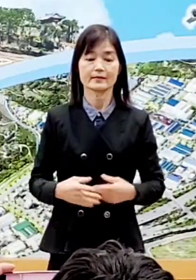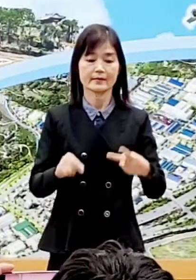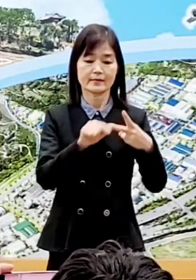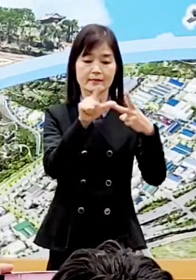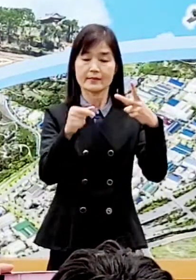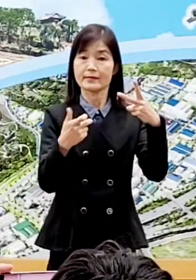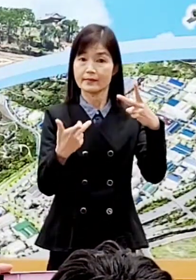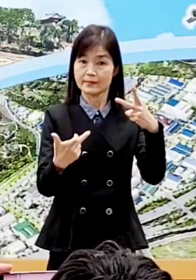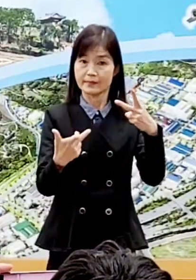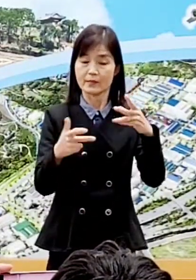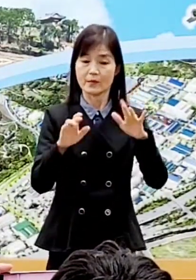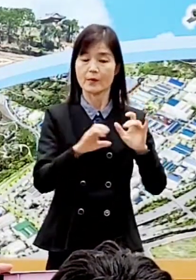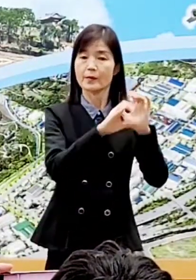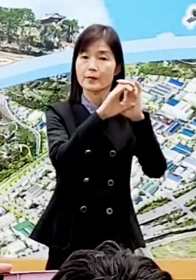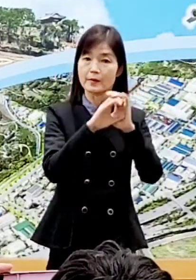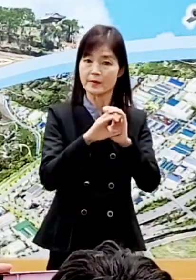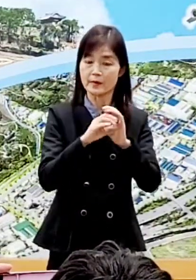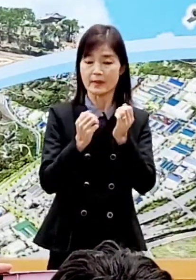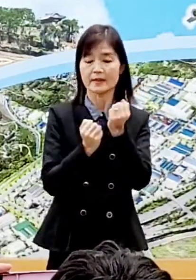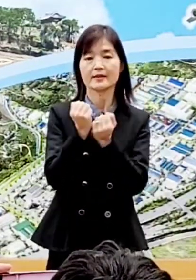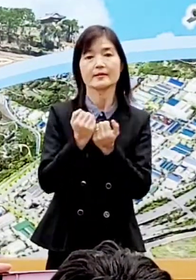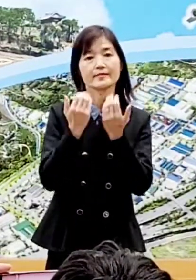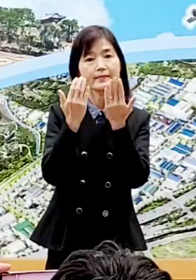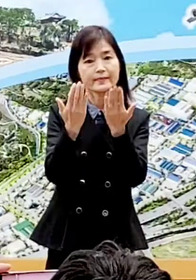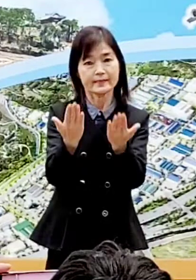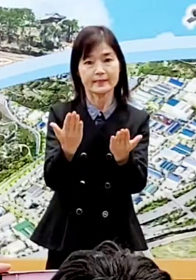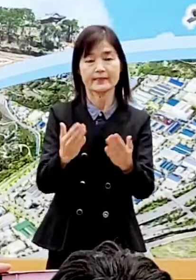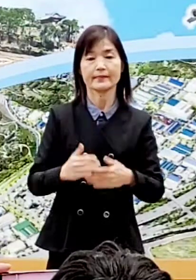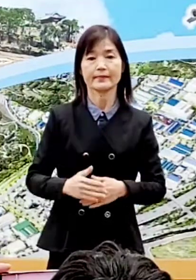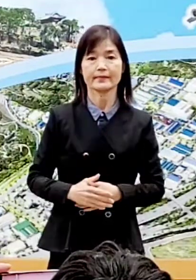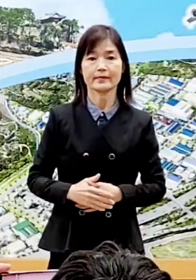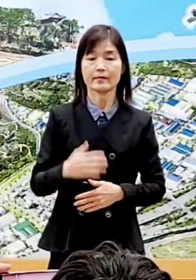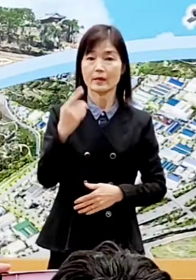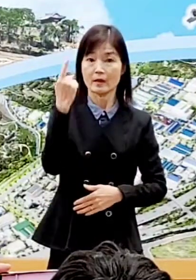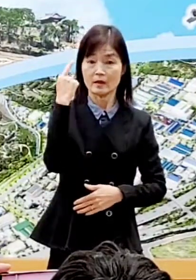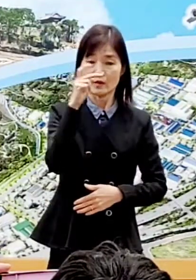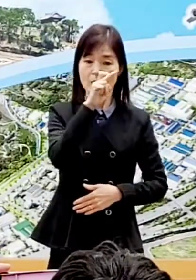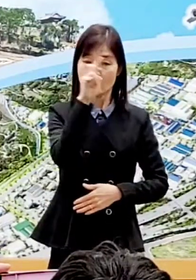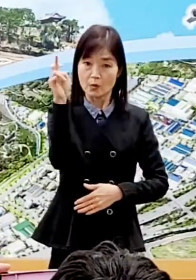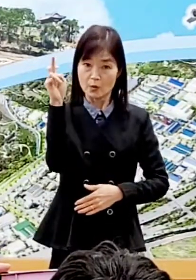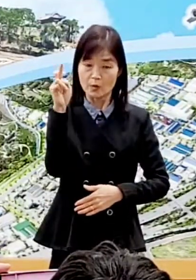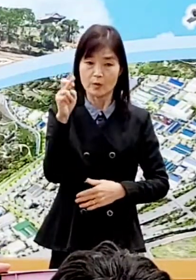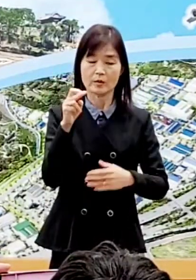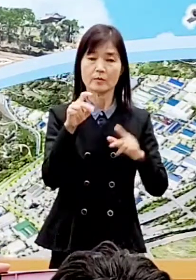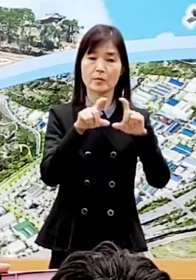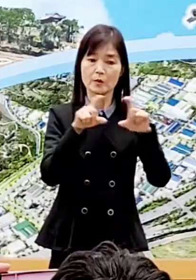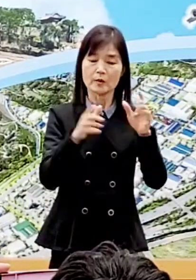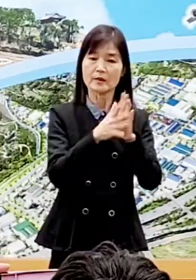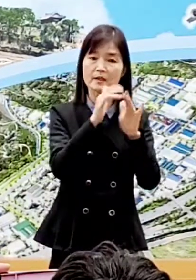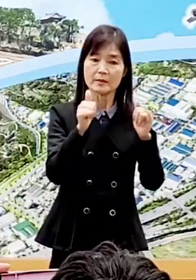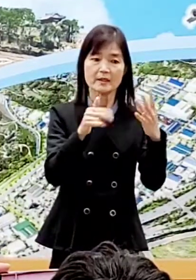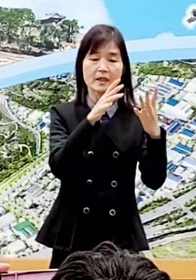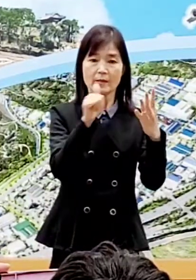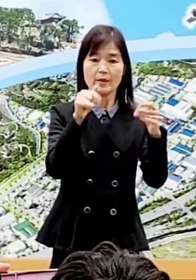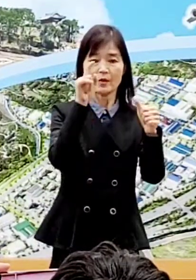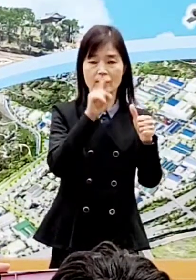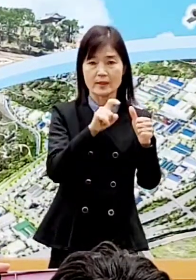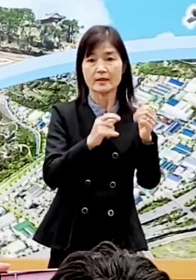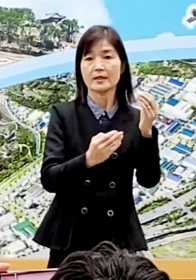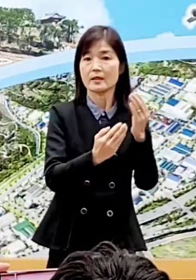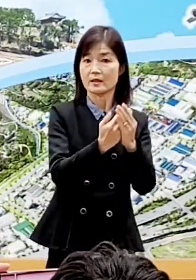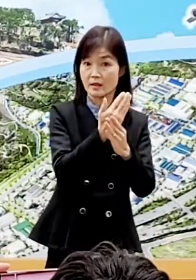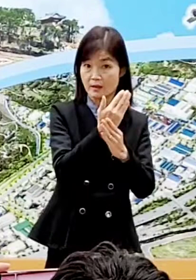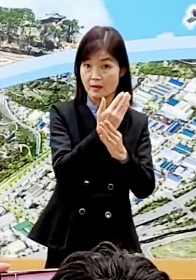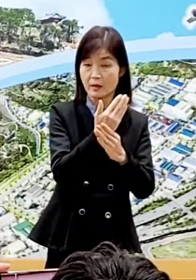2월 17일 코로나19 상황 브리핑을 시작하겠습니다. 어제 브리핑 이후 일반 시민 4명이 추가